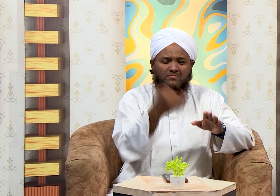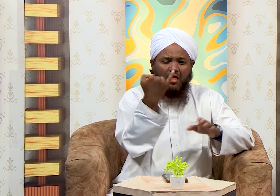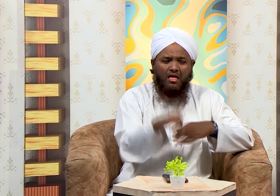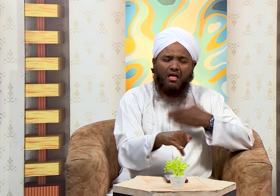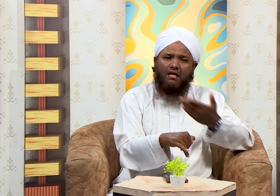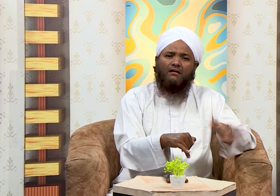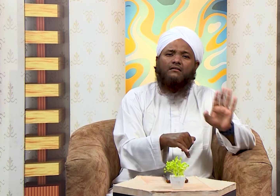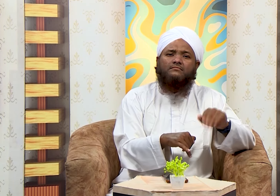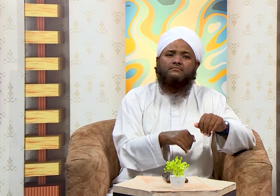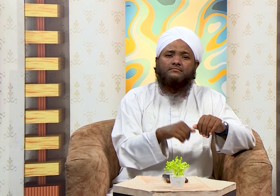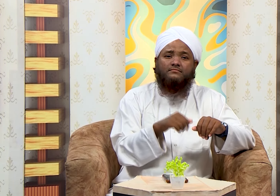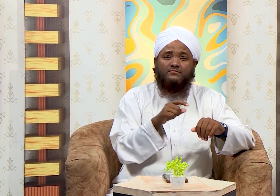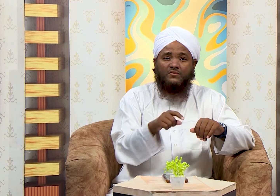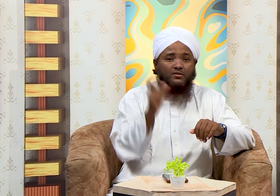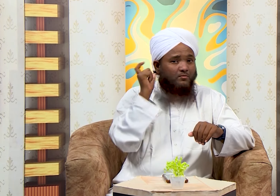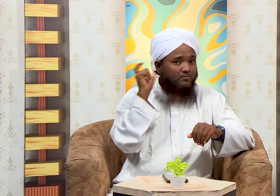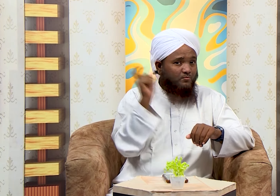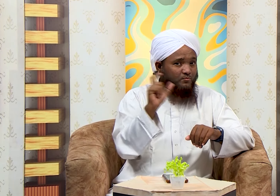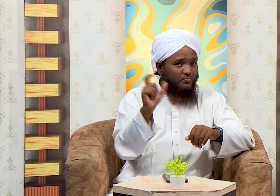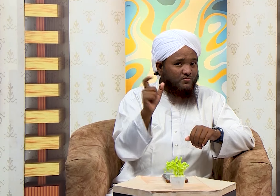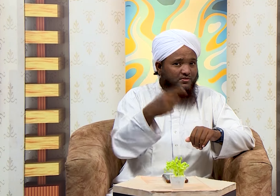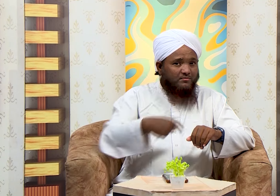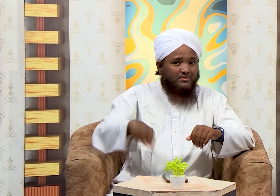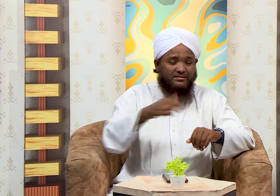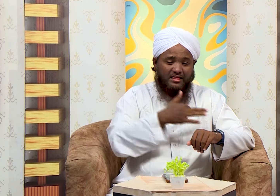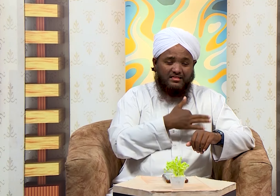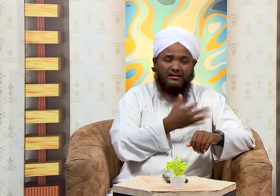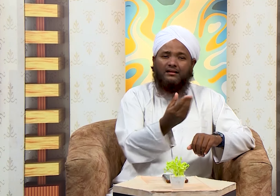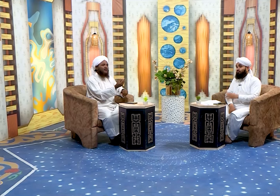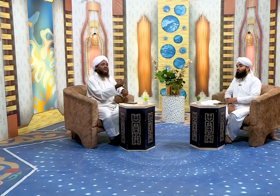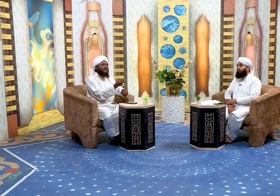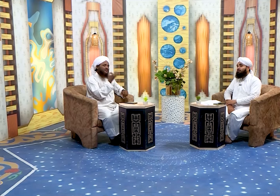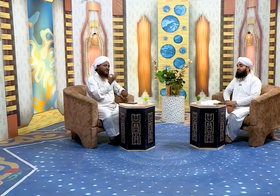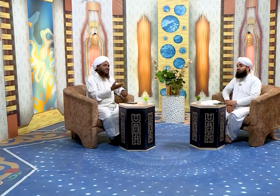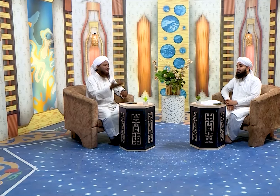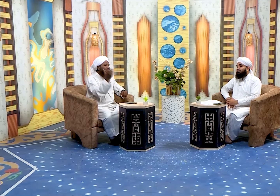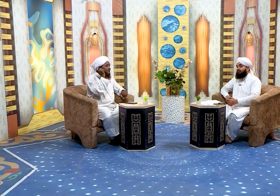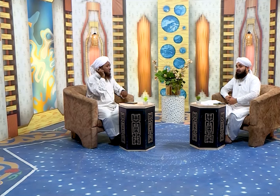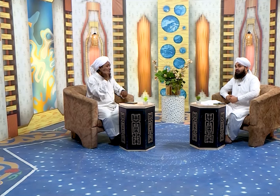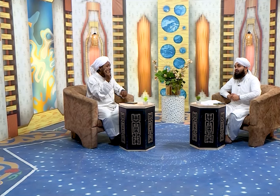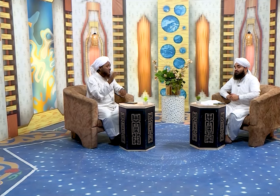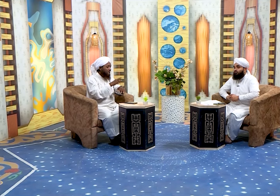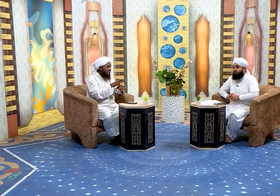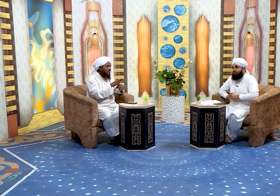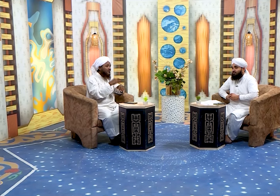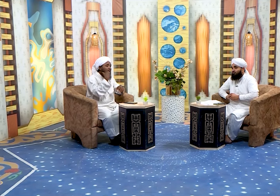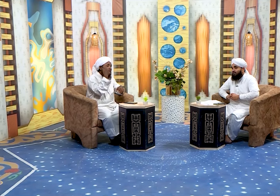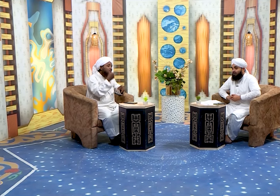اور اشارت فرمایا مومن آسانی کرنے والا نرم ہوتا سبحان اللہ مومن کی صفحان کی ہے مومن کیسا ہوتا ہے